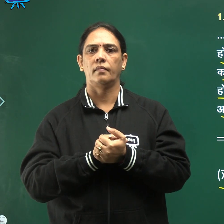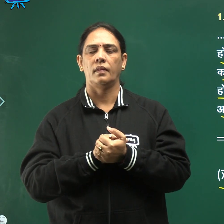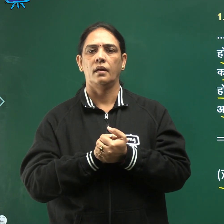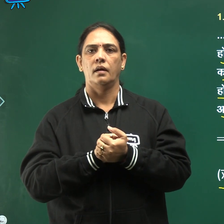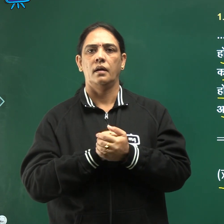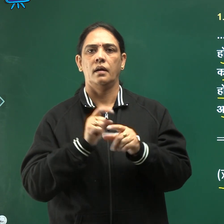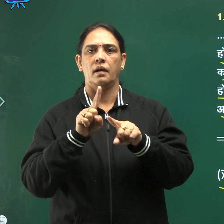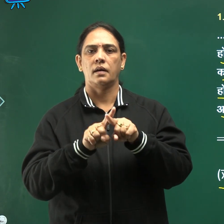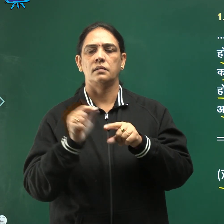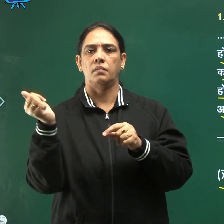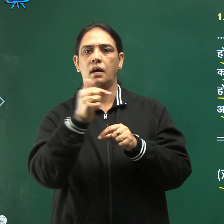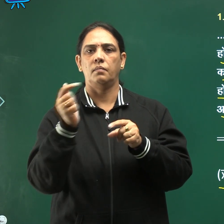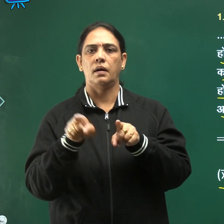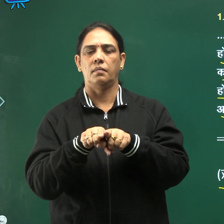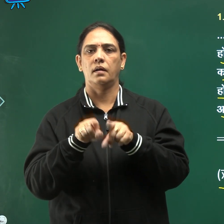x बार बराबर